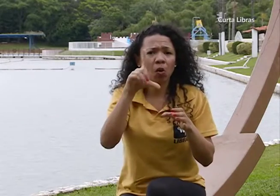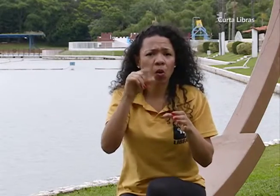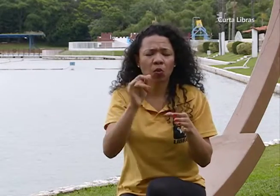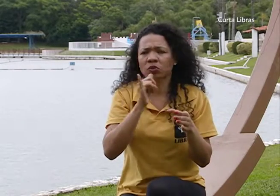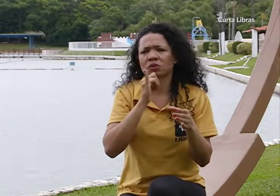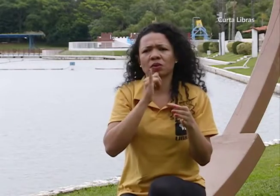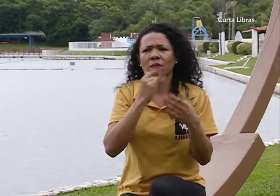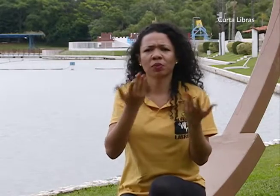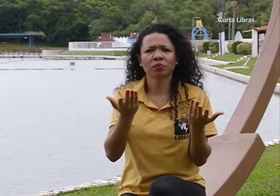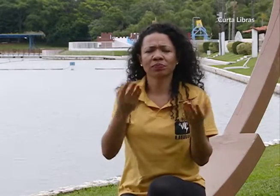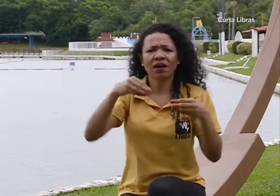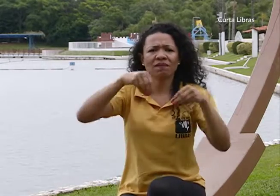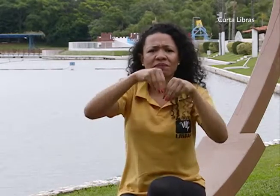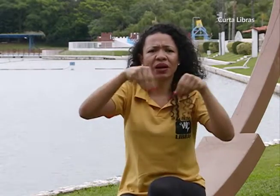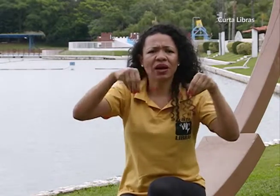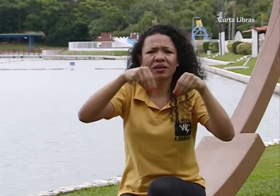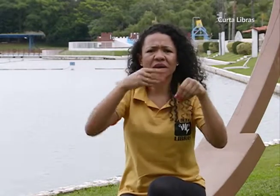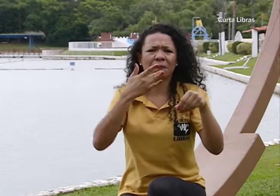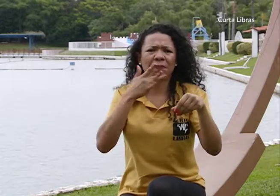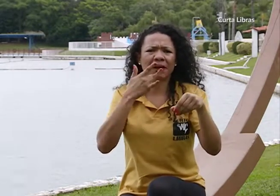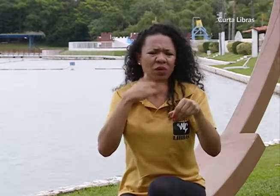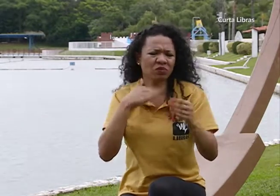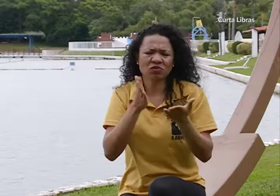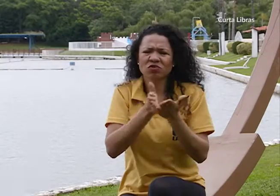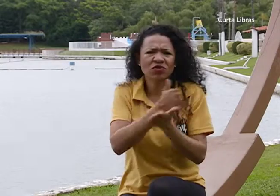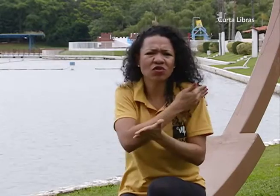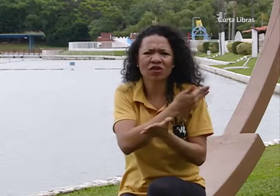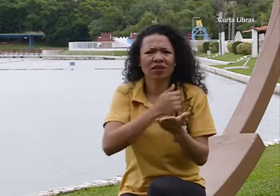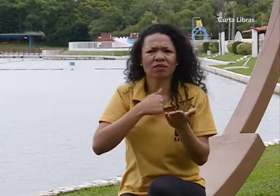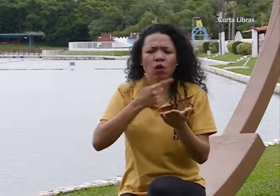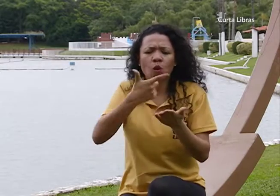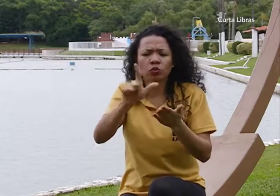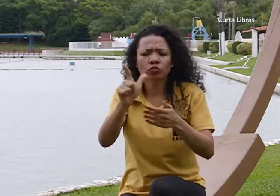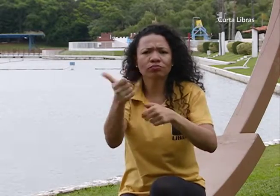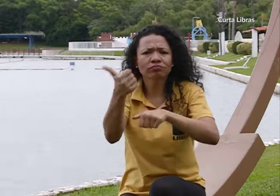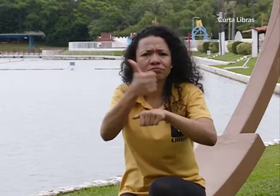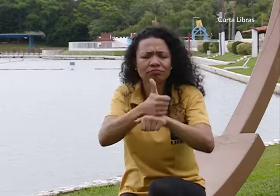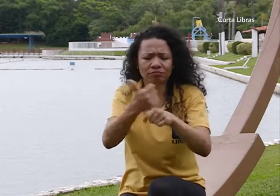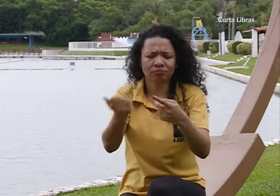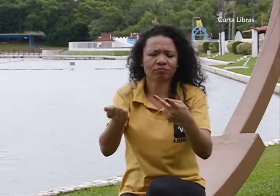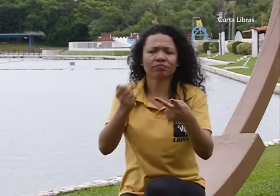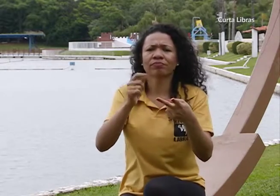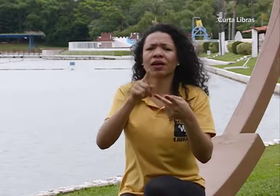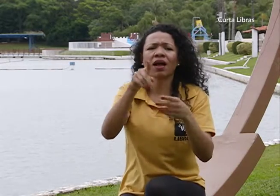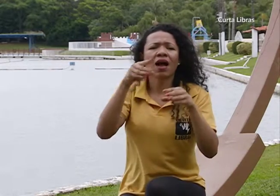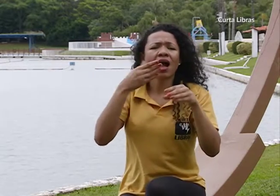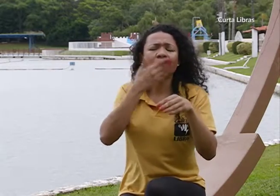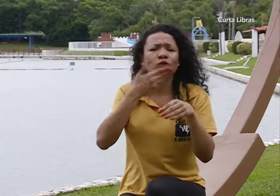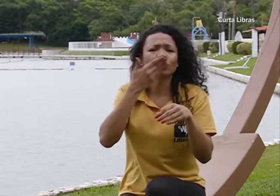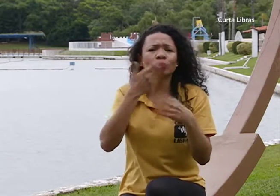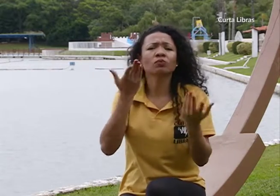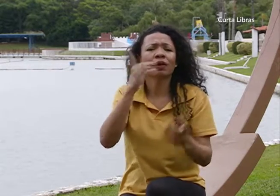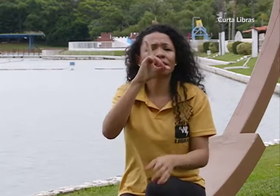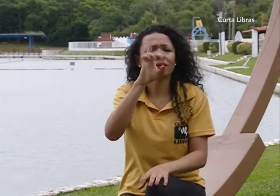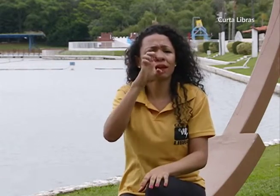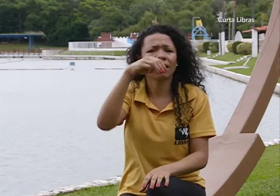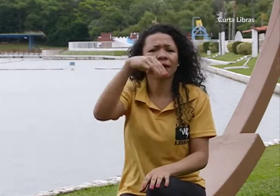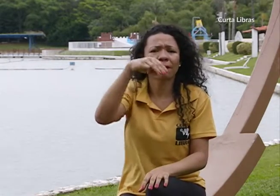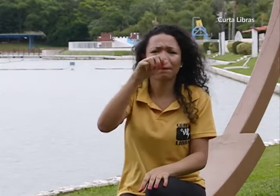casa, faça você mesmo, confiando nos tipos de ingredientes que irá utilizar, podendo substituir a farinha branca